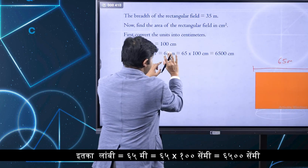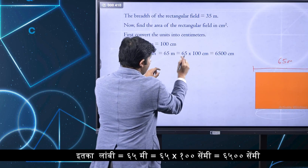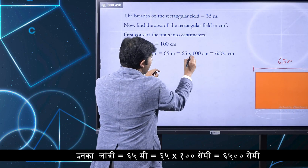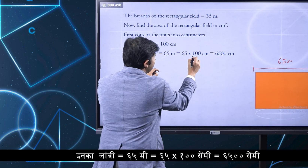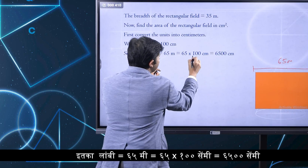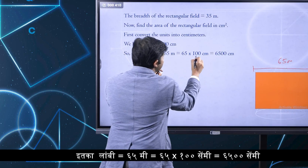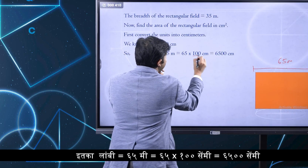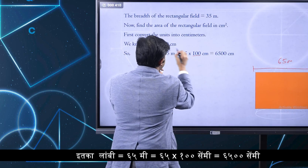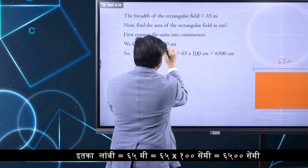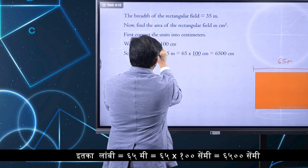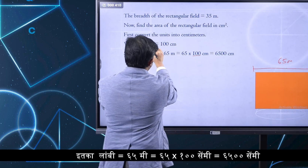6500 सेंटीमीटर.